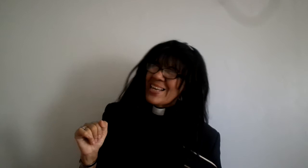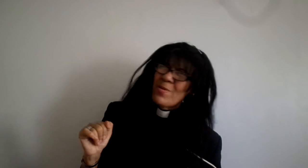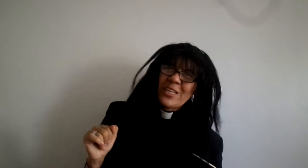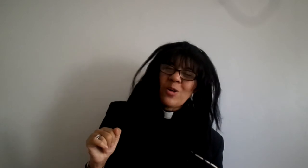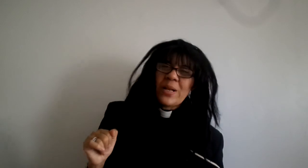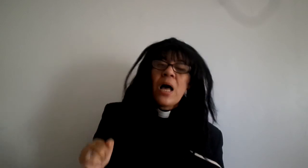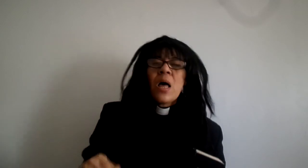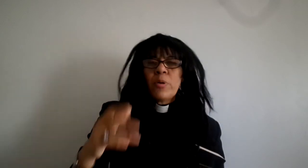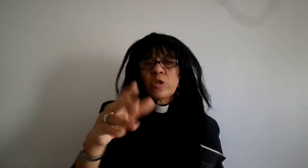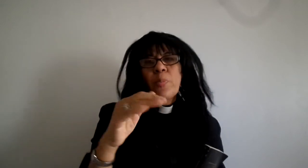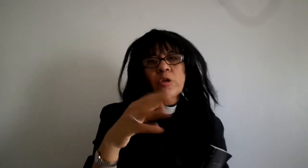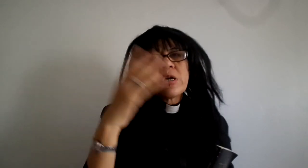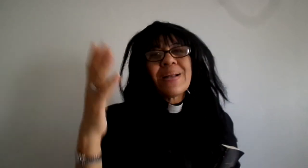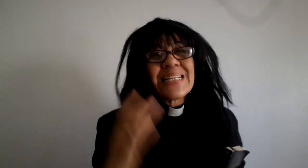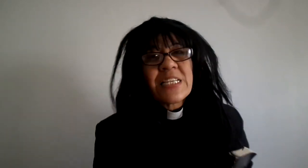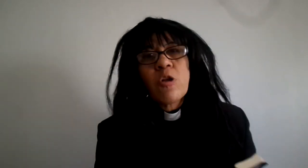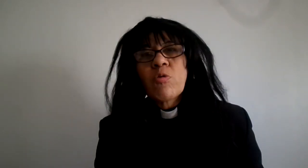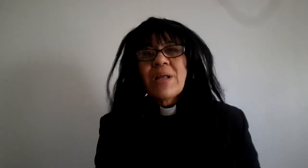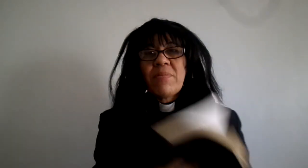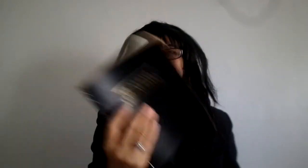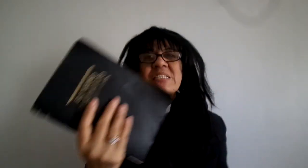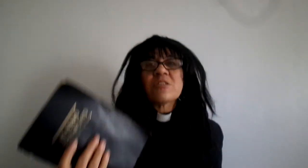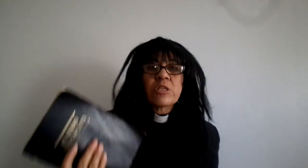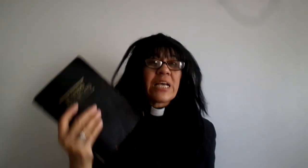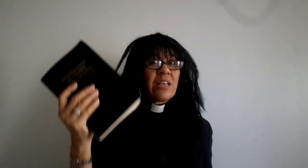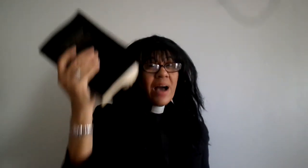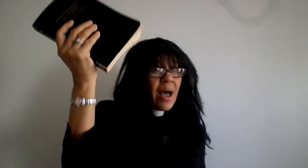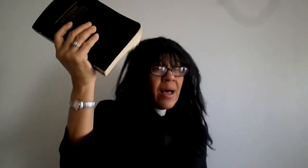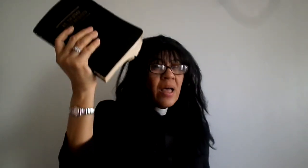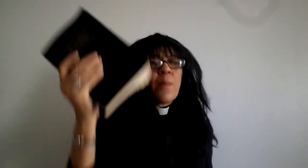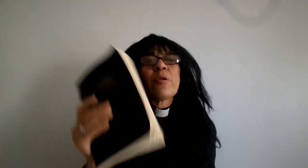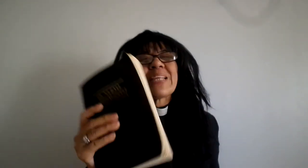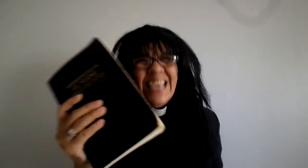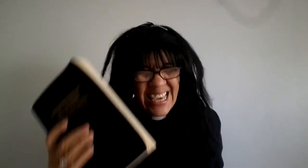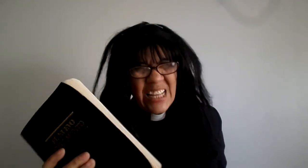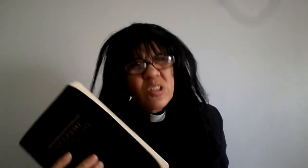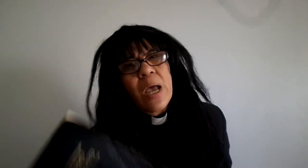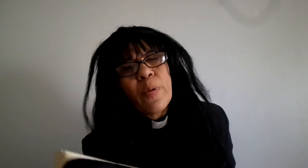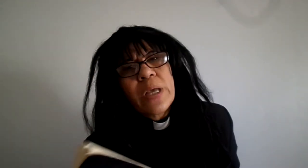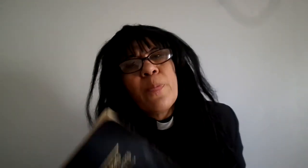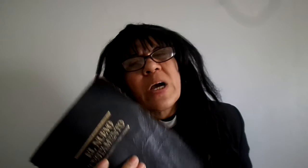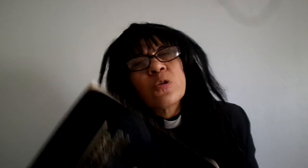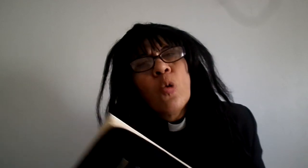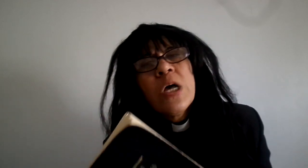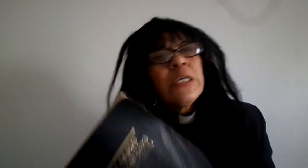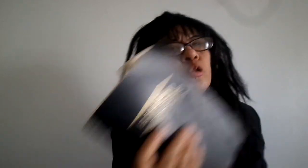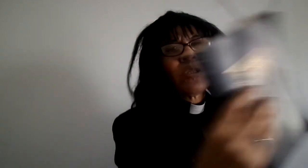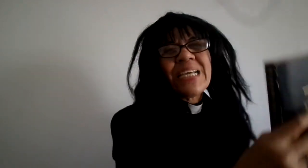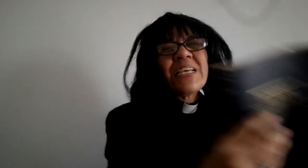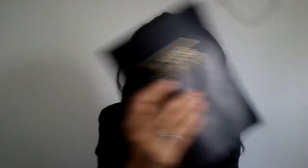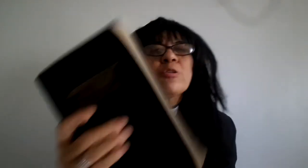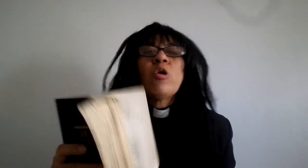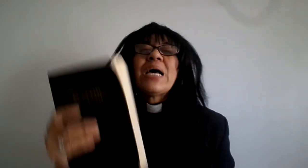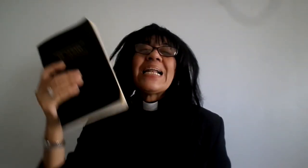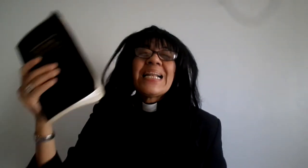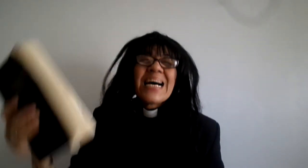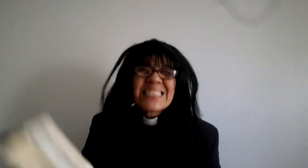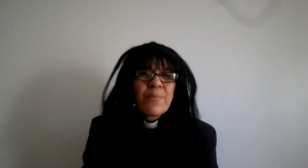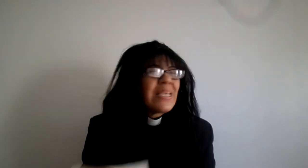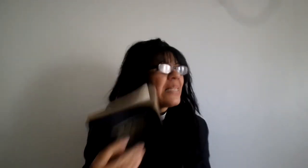Qué bonito, ¿verdad? Pues yo te puedo llevar al cielo con la Biblia diciéndote que te vas. Pero te quieras. ¿Tú sabes por qué? Porque tú no estás llevando la semilla y